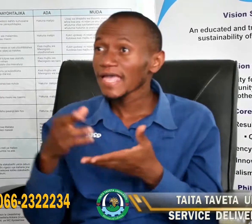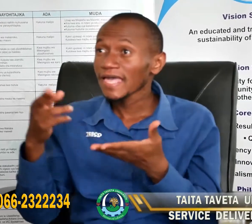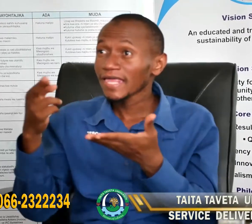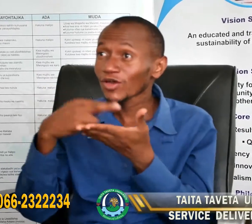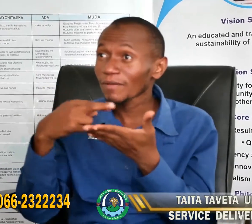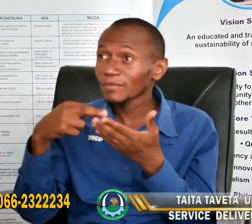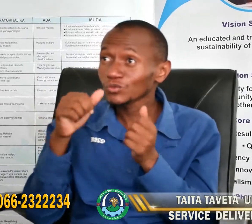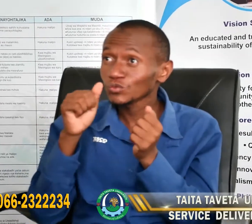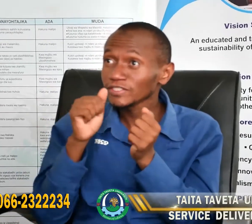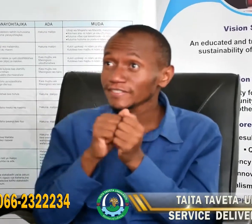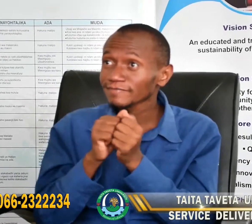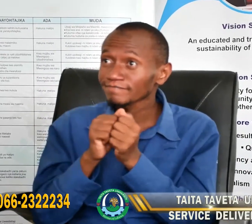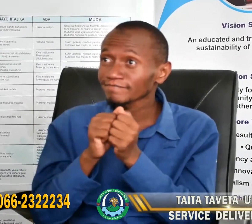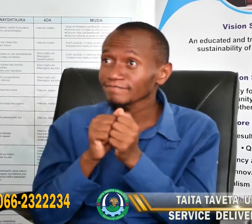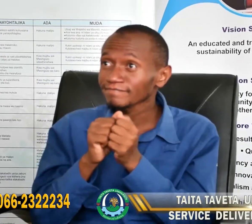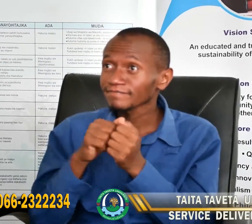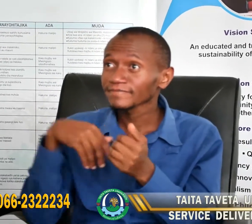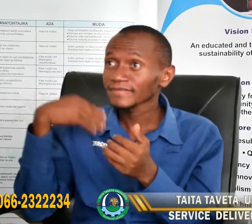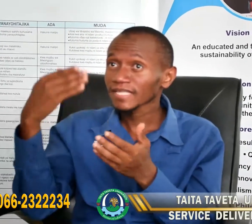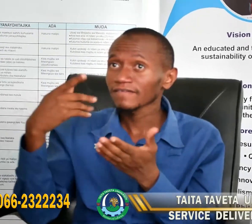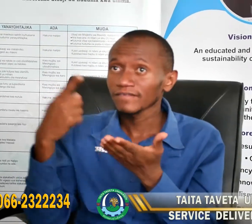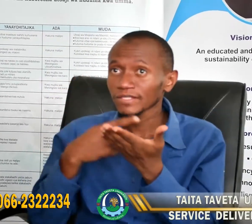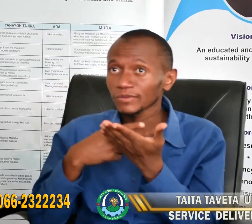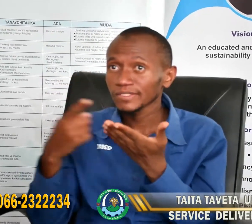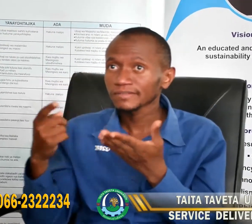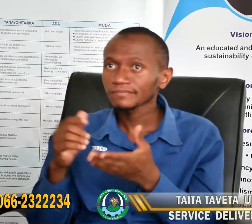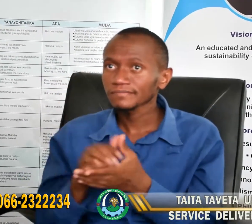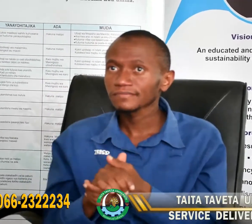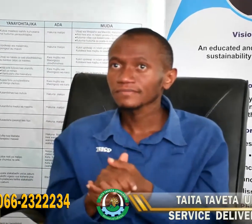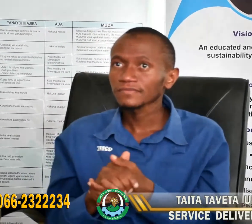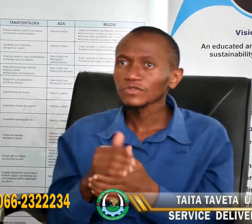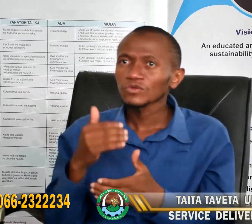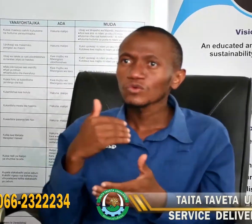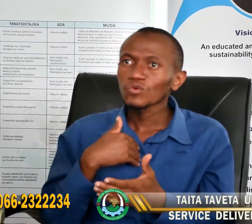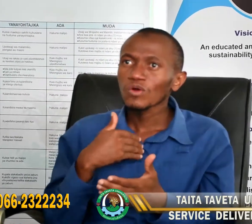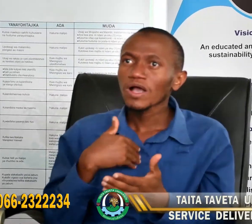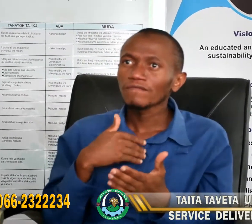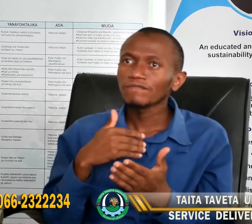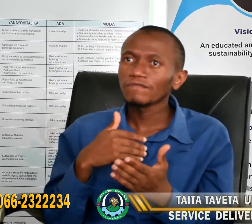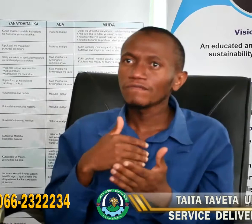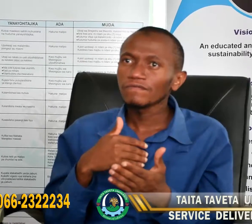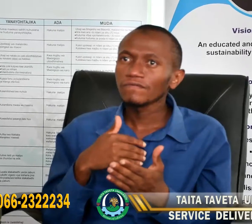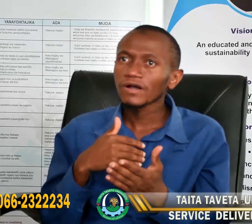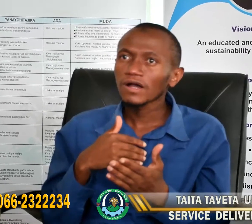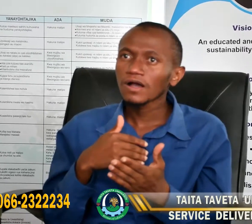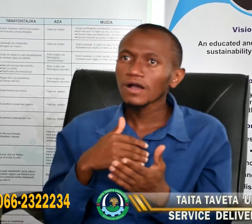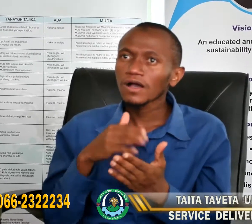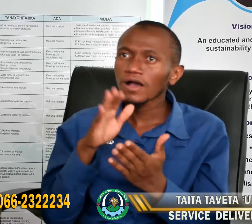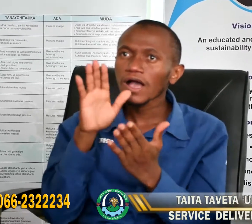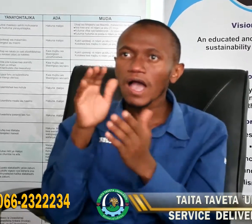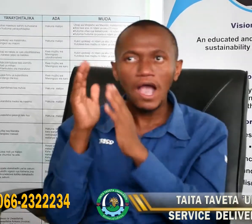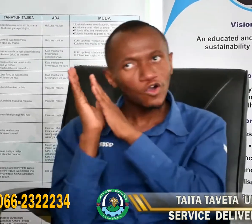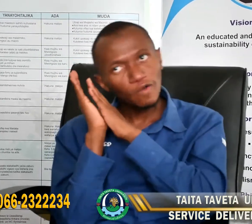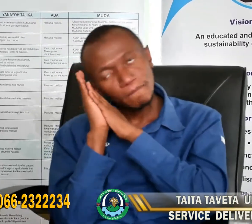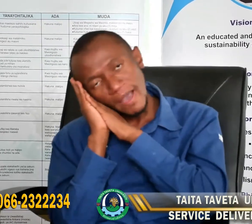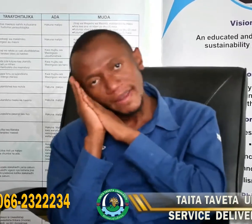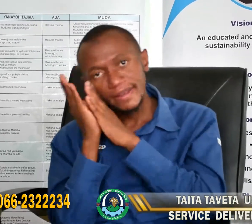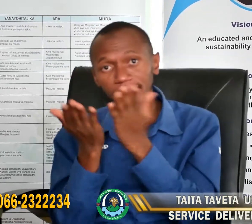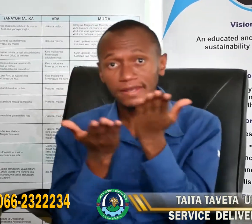4,480 wanaofadhiliwa. Muda, siku ya kuripoti chuoni.